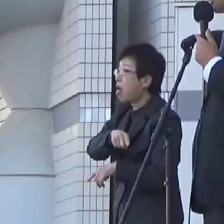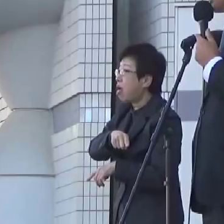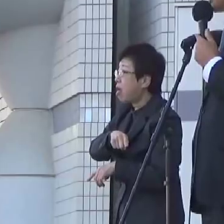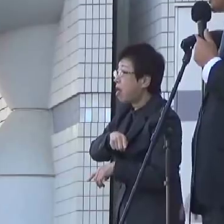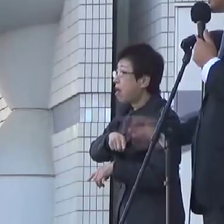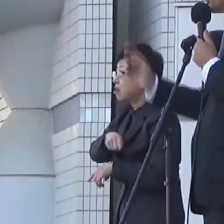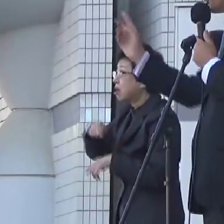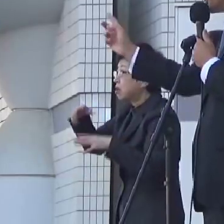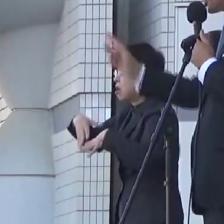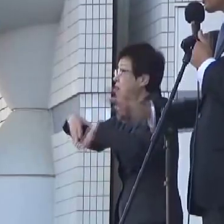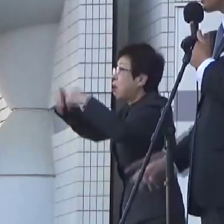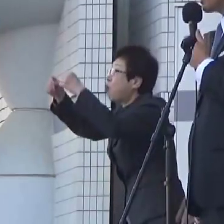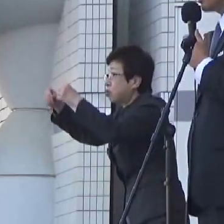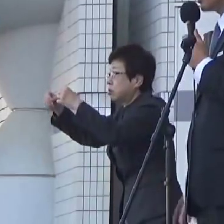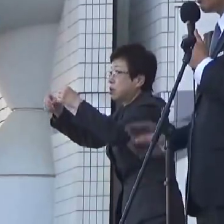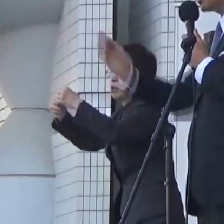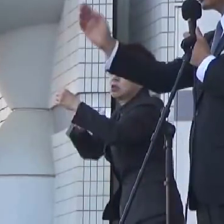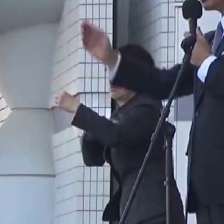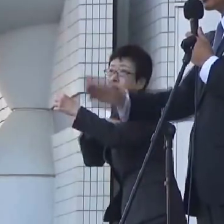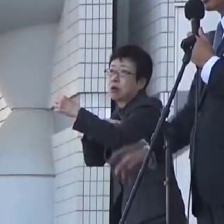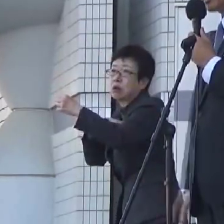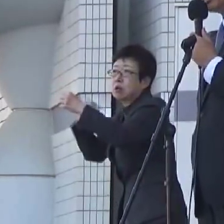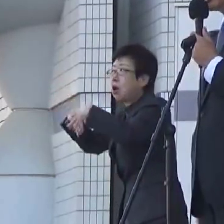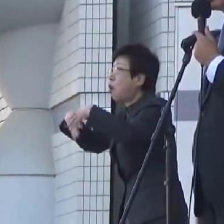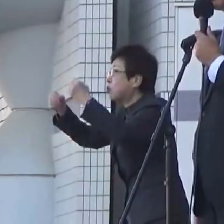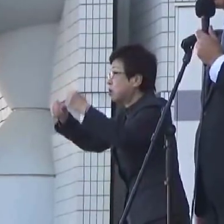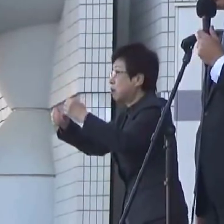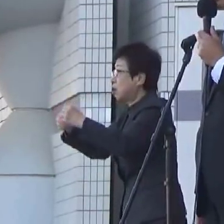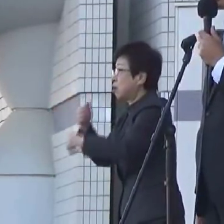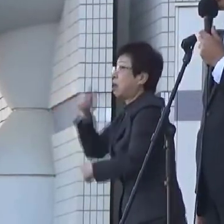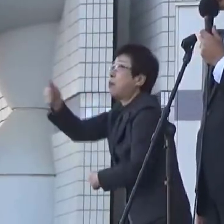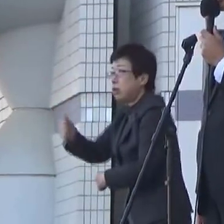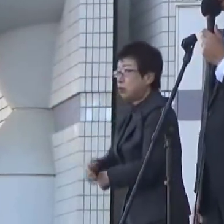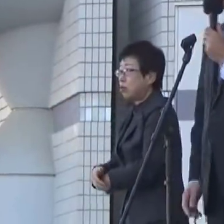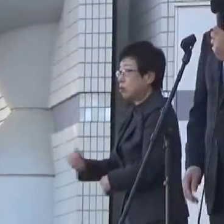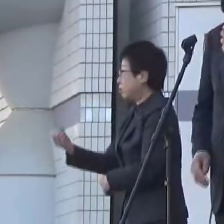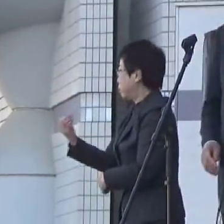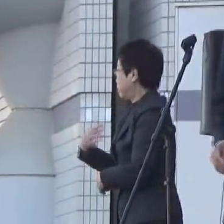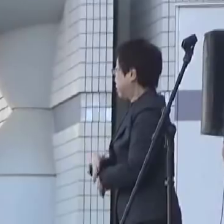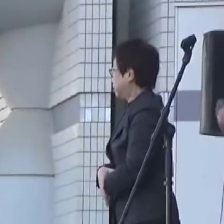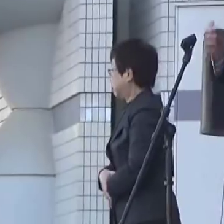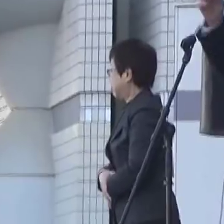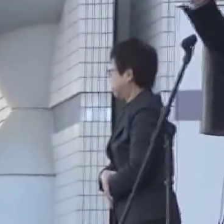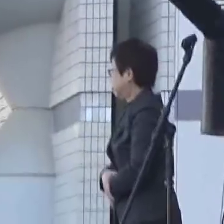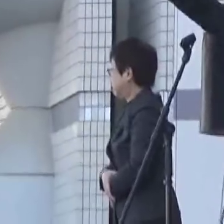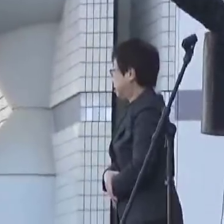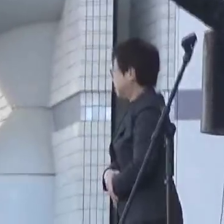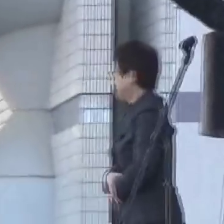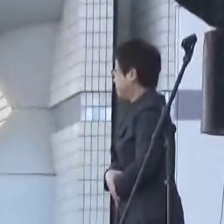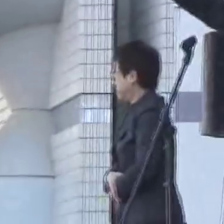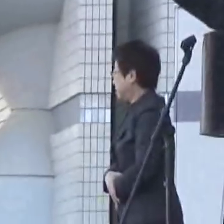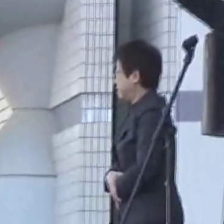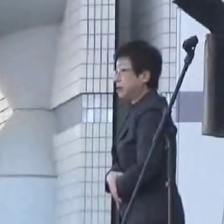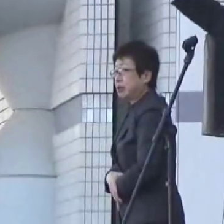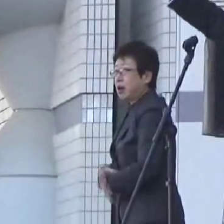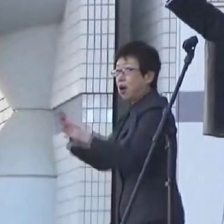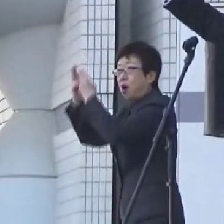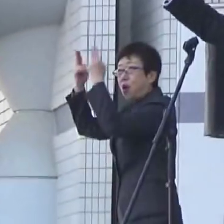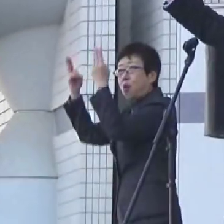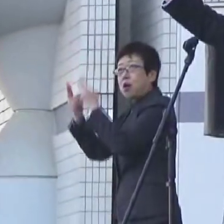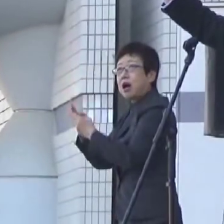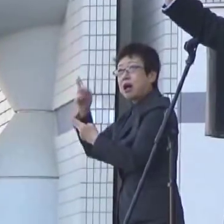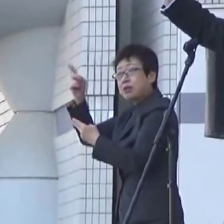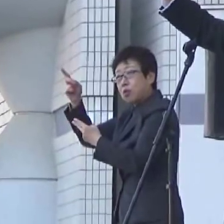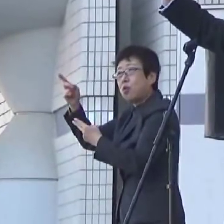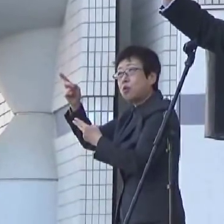う、停電を起こしちゃうダメでしょって委員会で言うんですよ。北海道胆振東